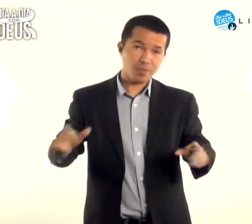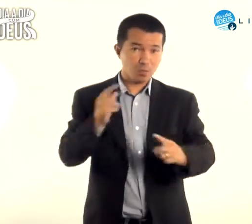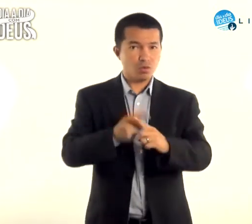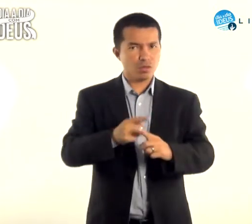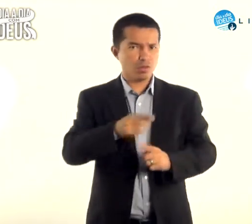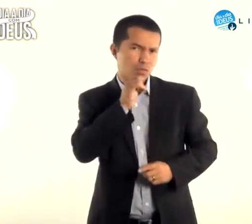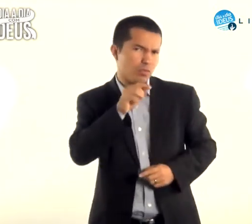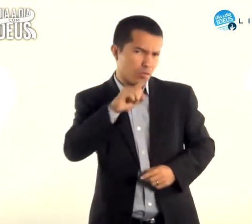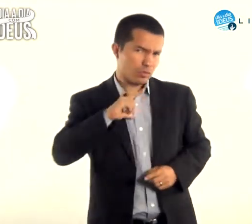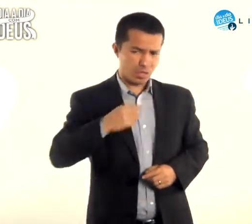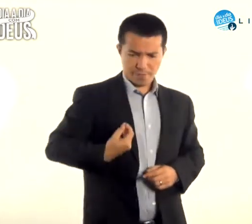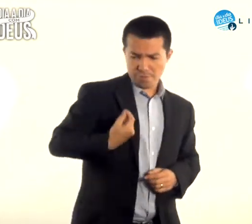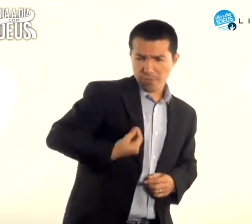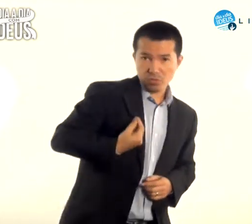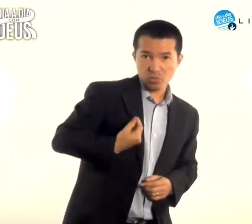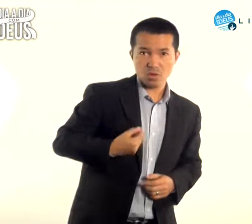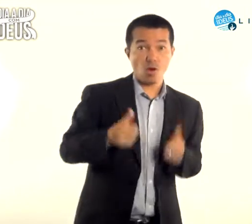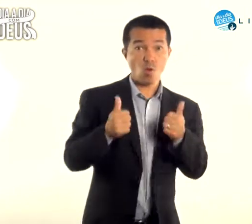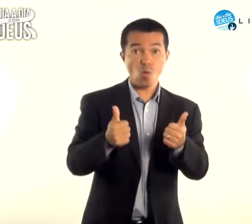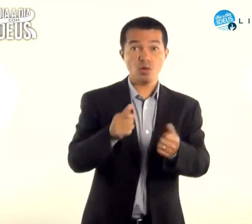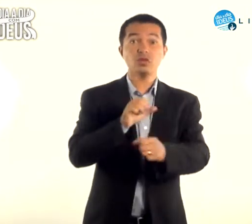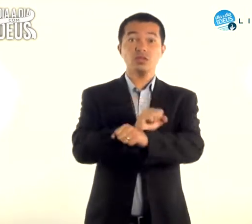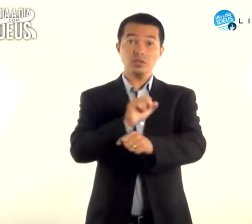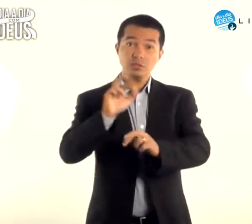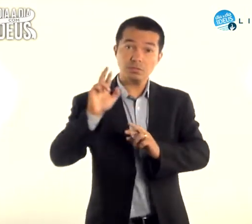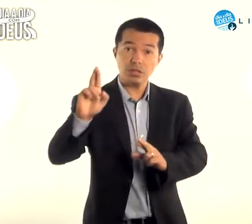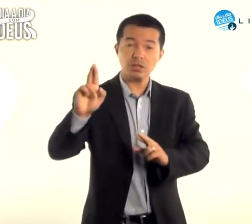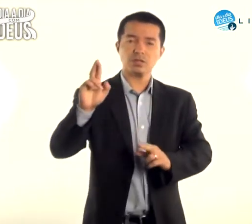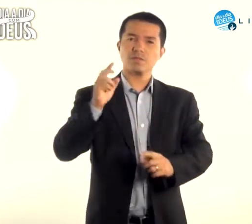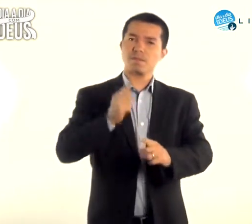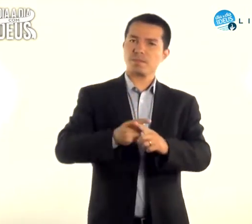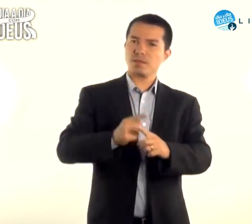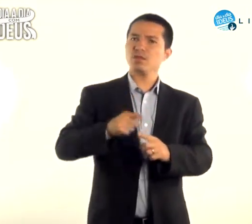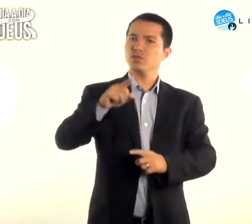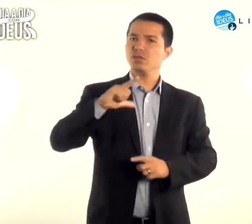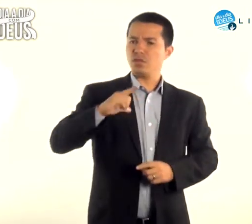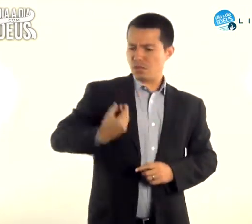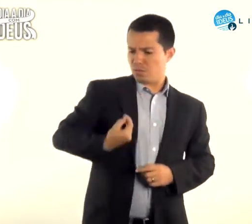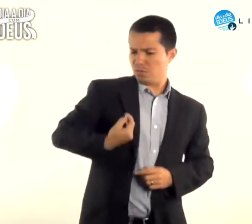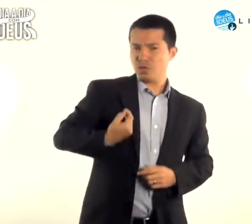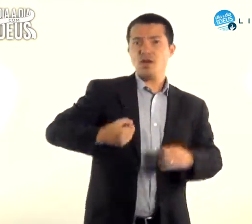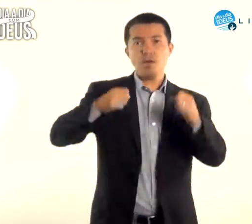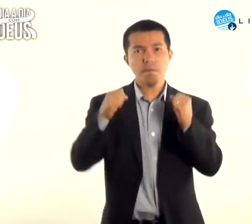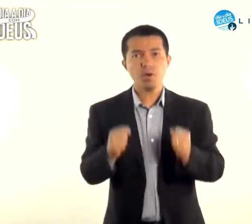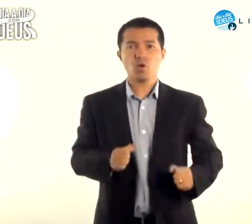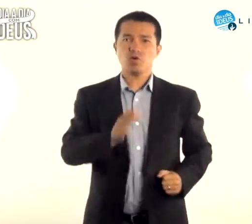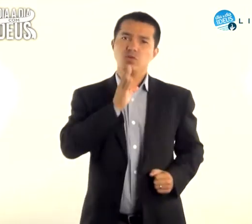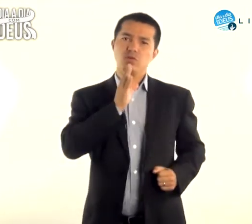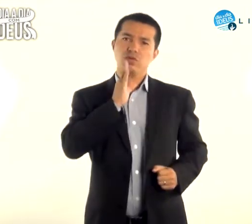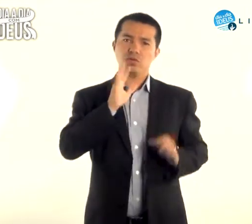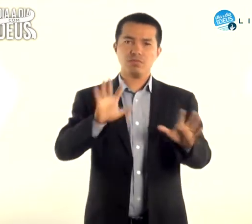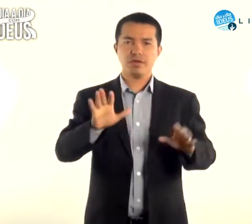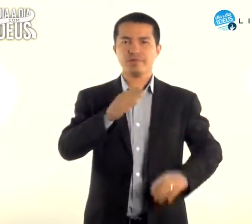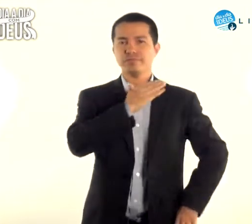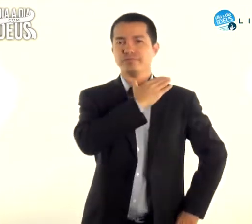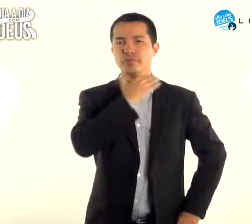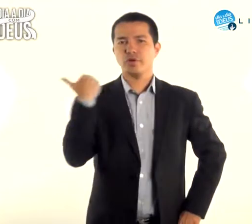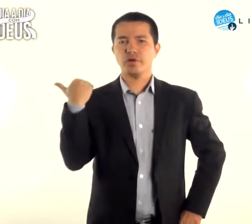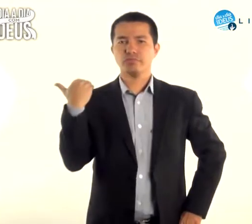morto. Pois os vivos sabem que hão de morrer, mas os mortos não sabem coisa nenhuma, nem têm jamais recompensa, mas